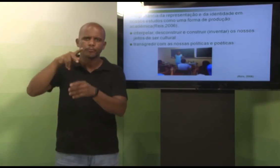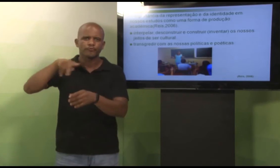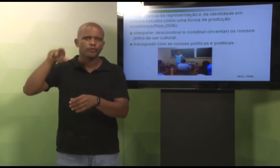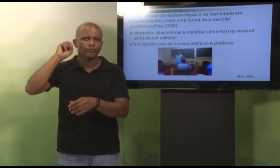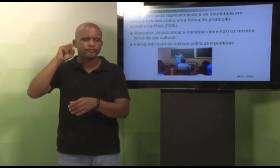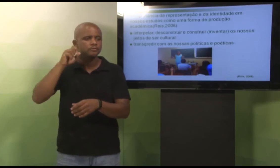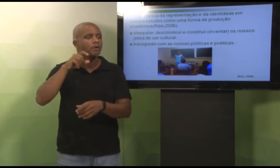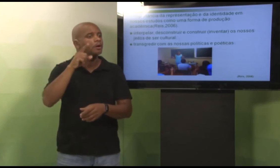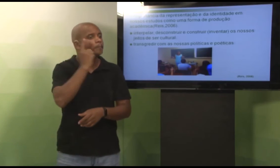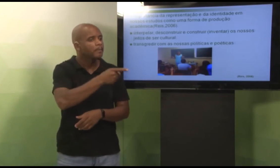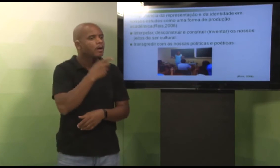vão pensar que